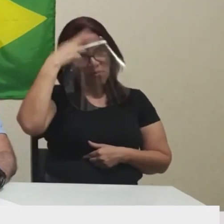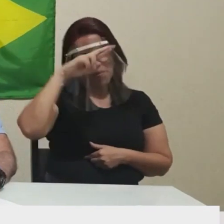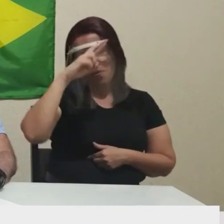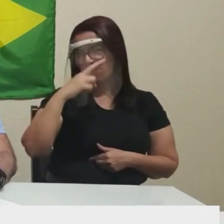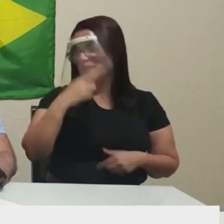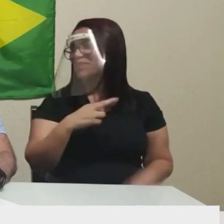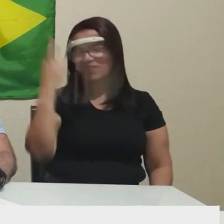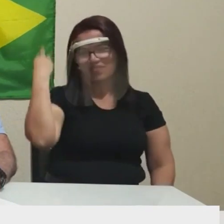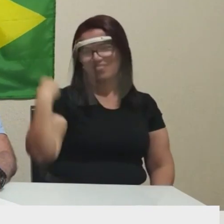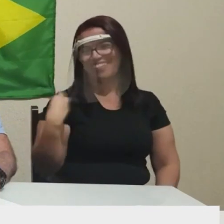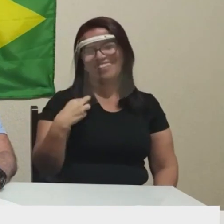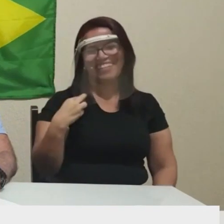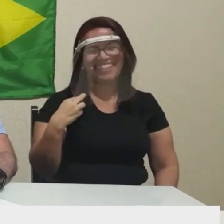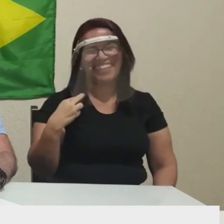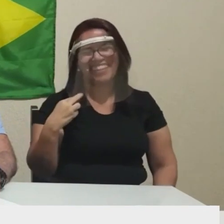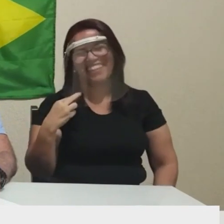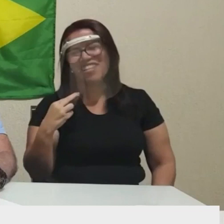Marx. Já é nome de mulher, vai pesado, hein?